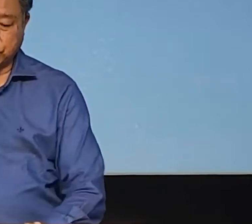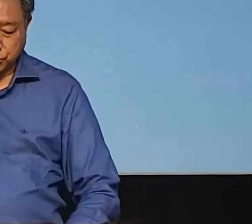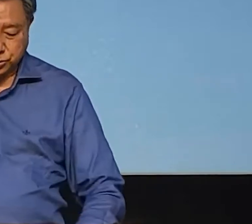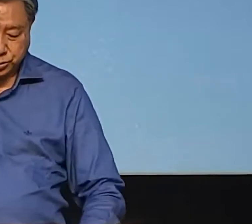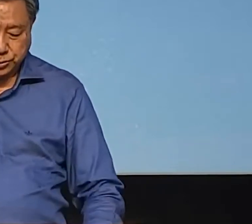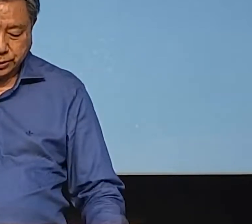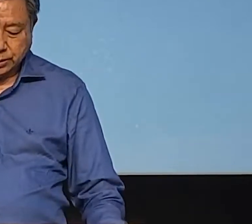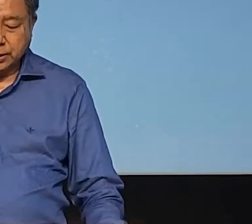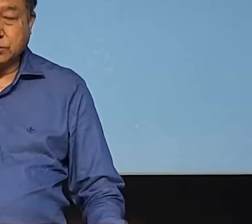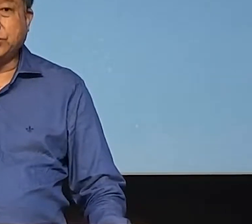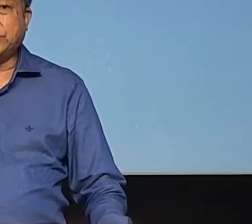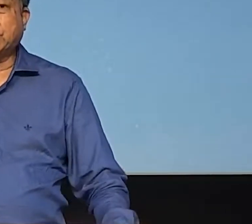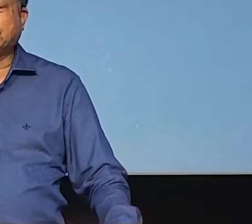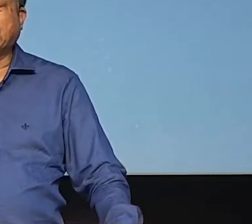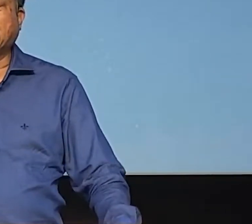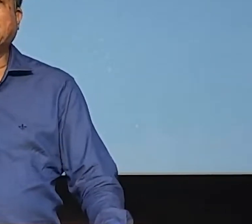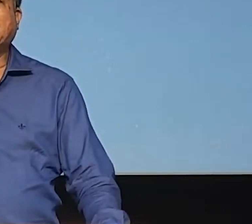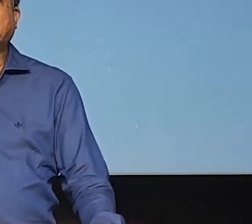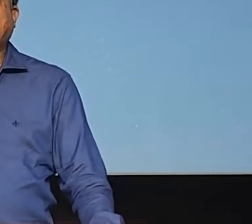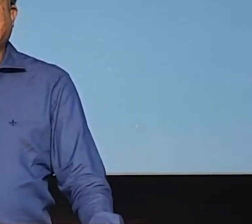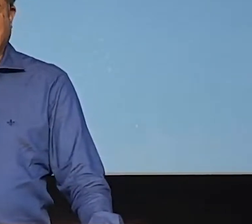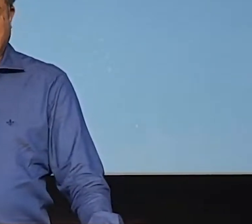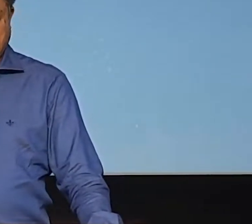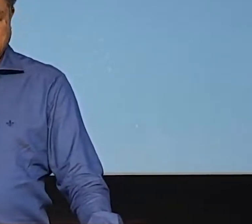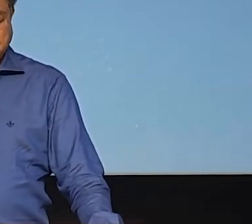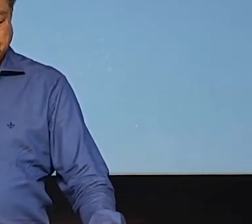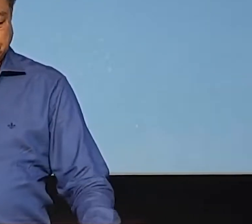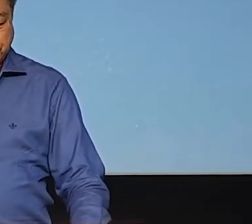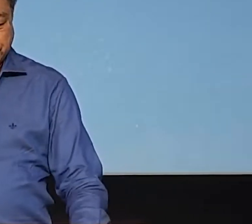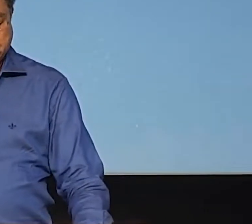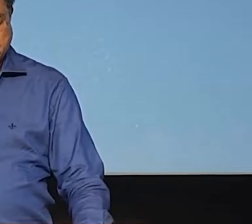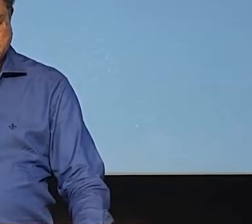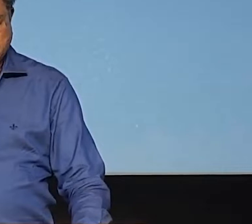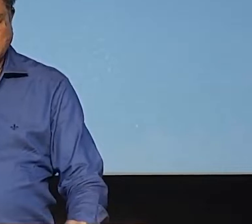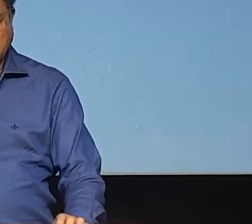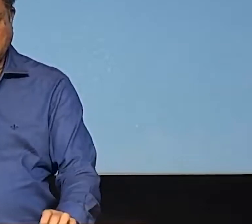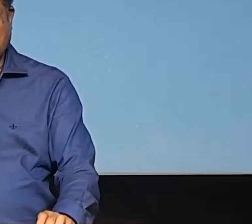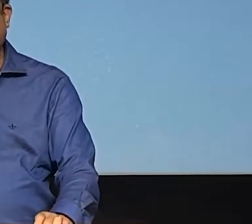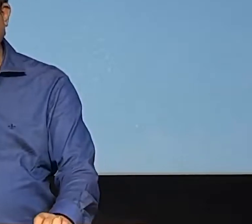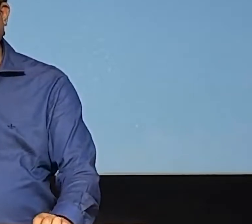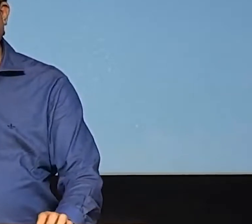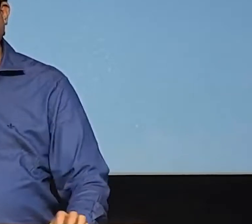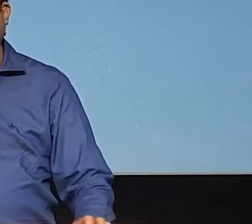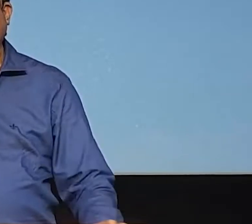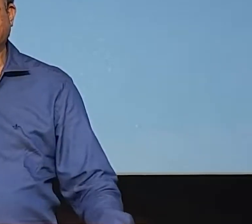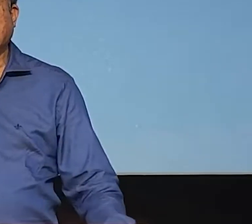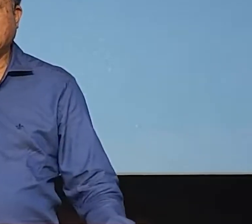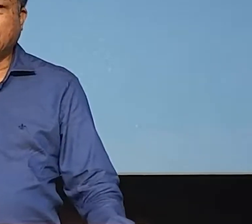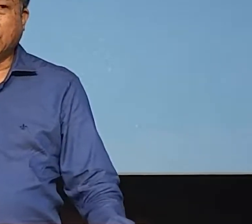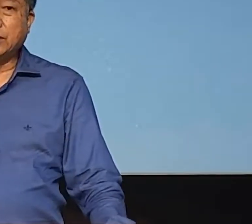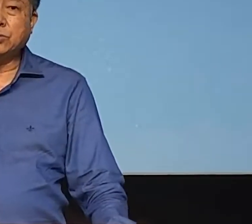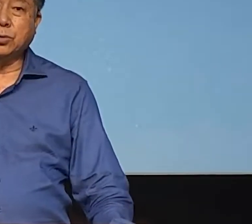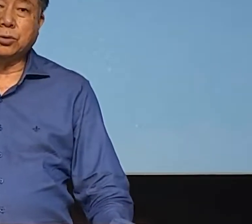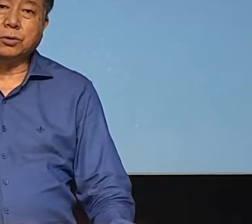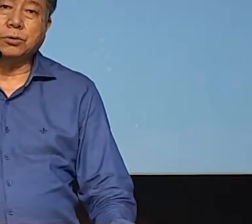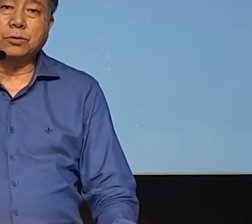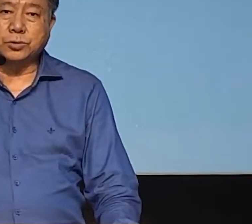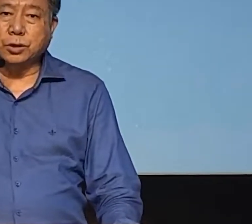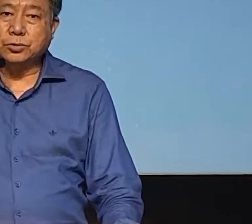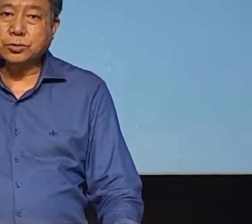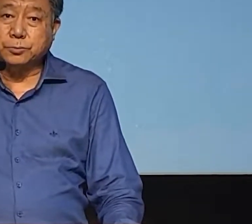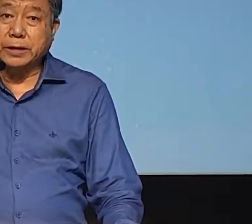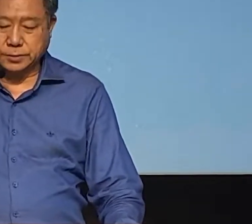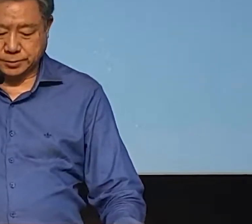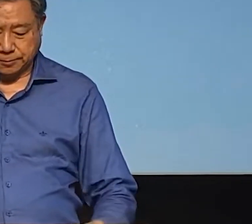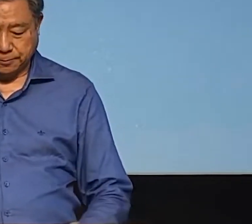a todos que hoje é o dia do Senhor, é o dia que nós também lembramos do Senhor, honrando-o com